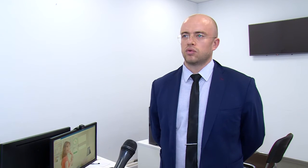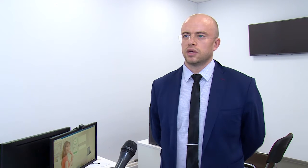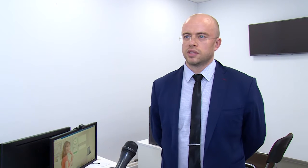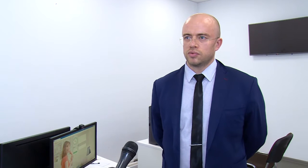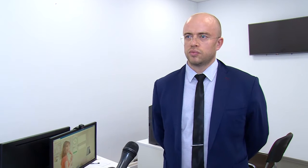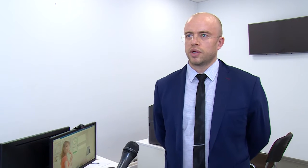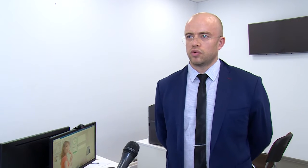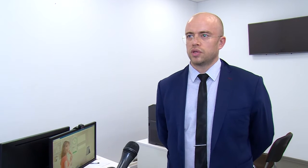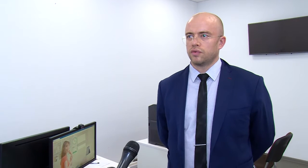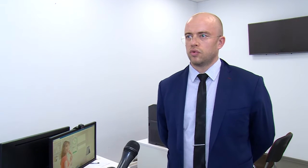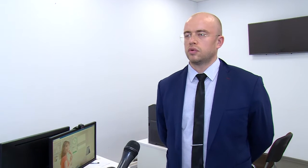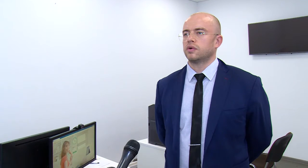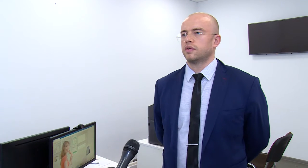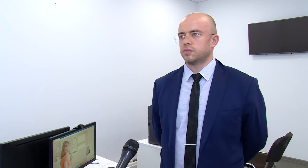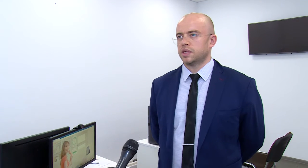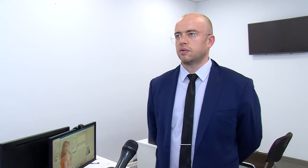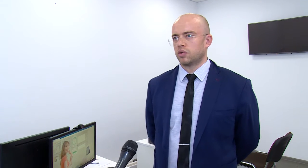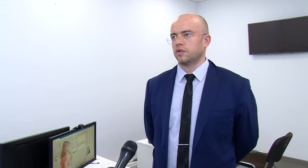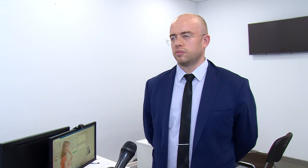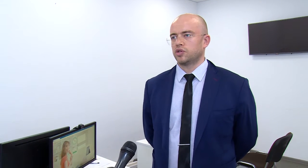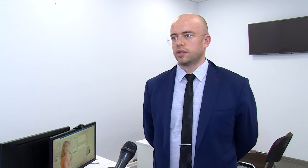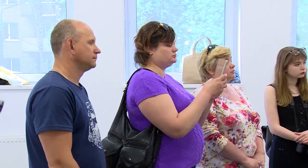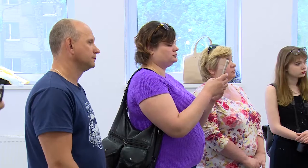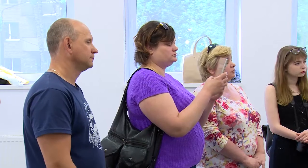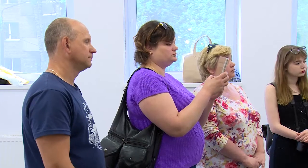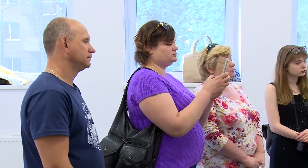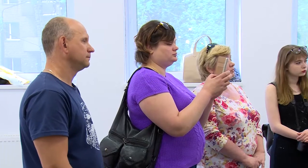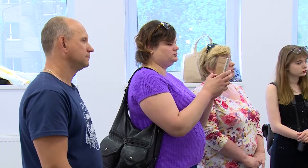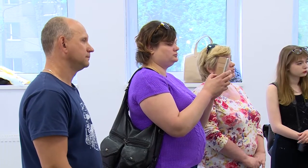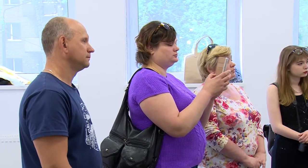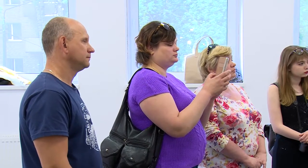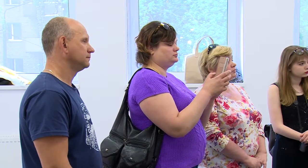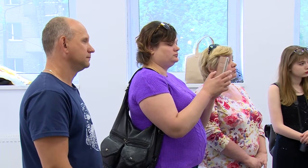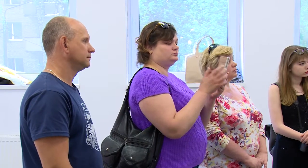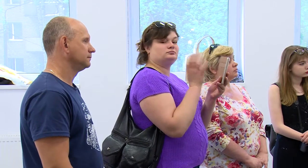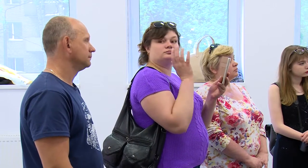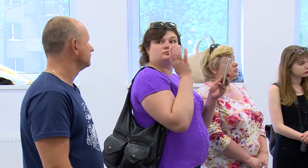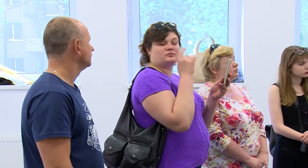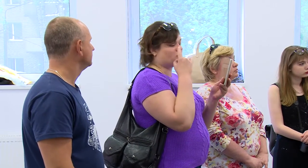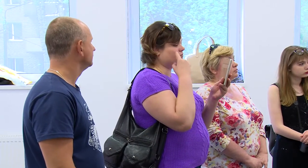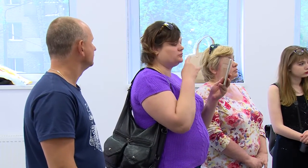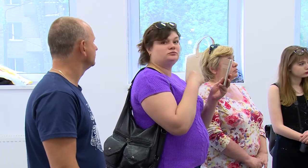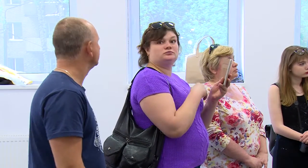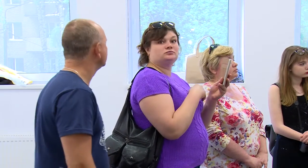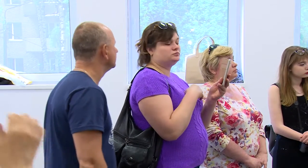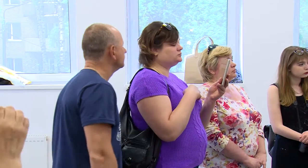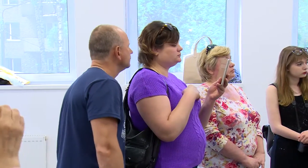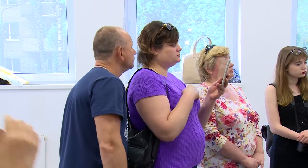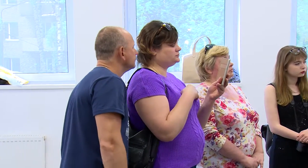сотрудник ресепшн проводит его в специально оборудованном помещении. Мы вот совершенно случайно сегодня получили на период тестирования случайного